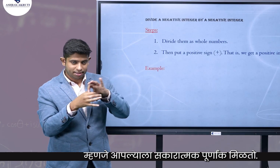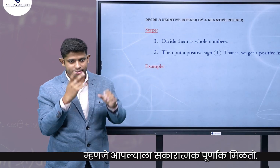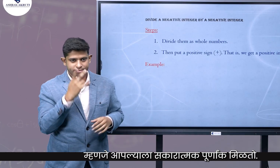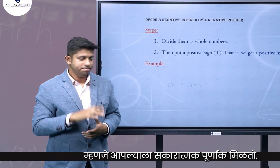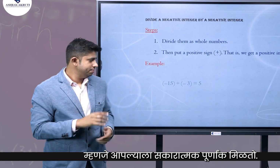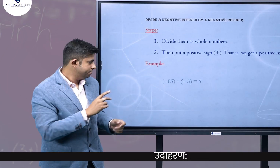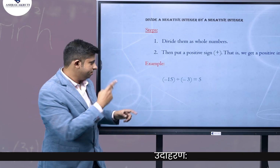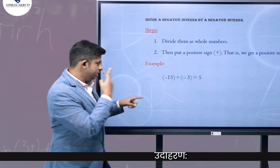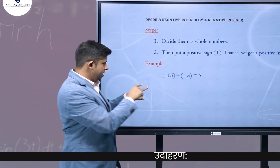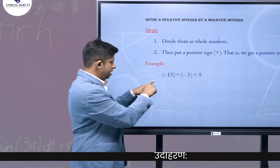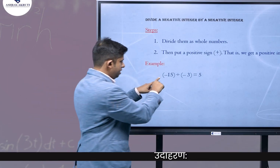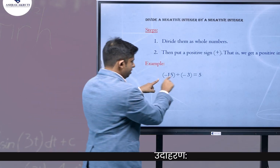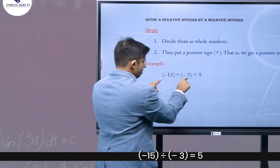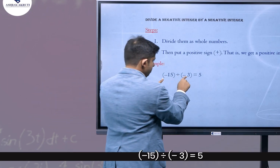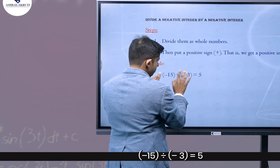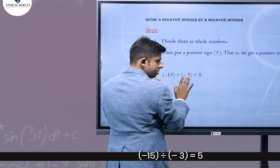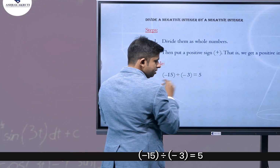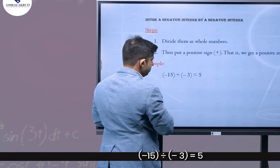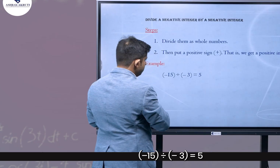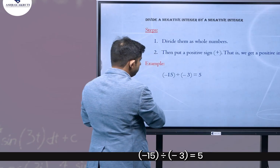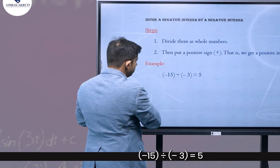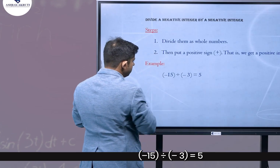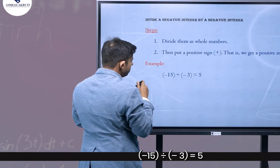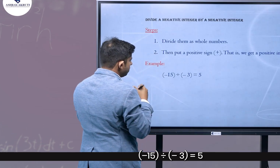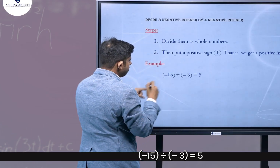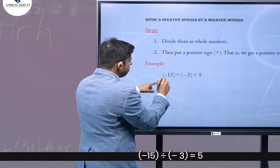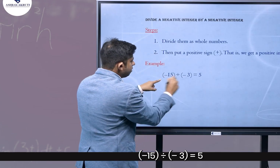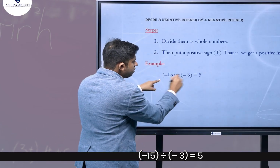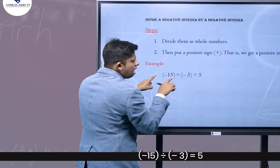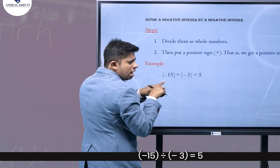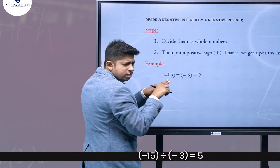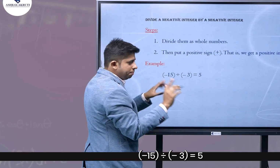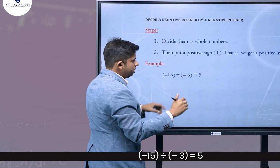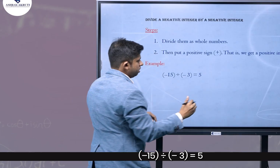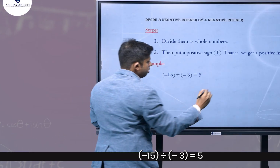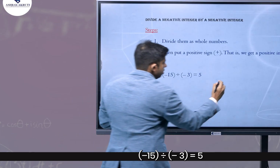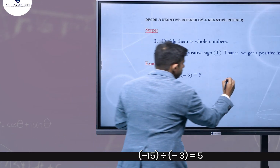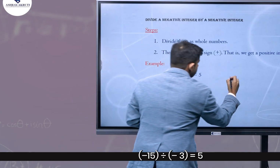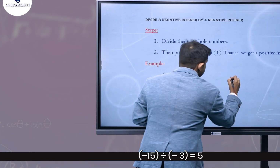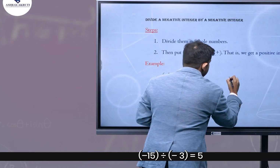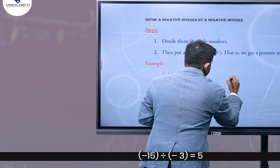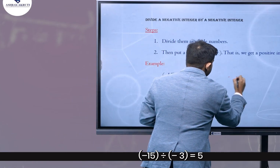मिळतो. उदाहरणार्थ -15 डिवाइड बाय -3 इक्वल्स टू 5.